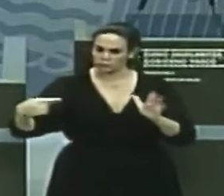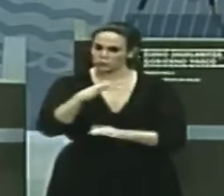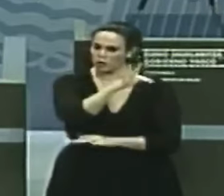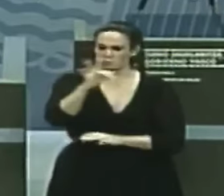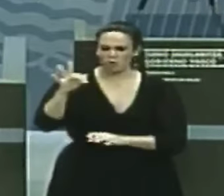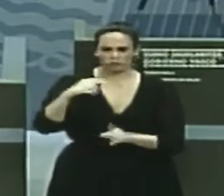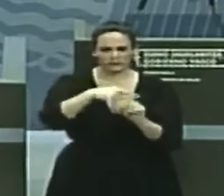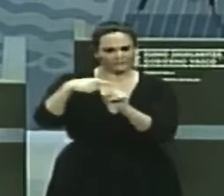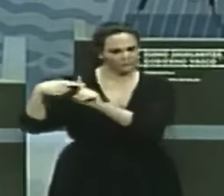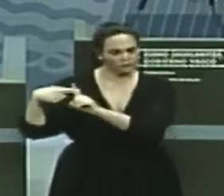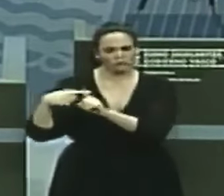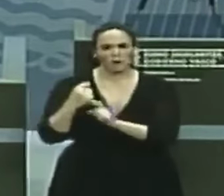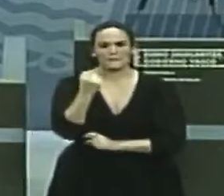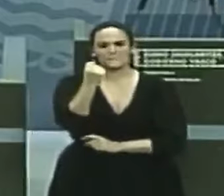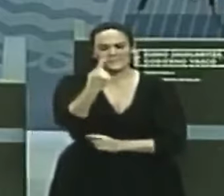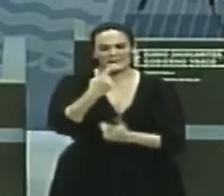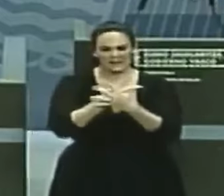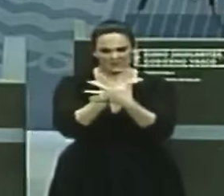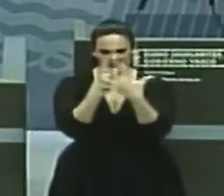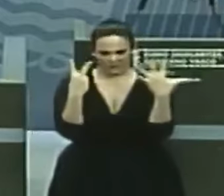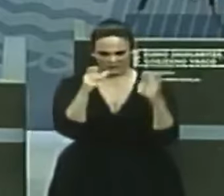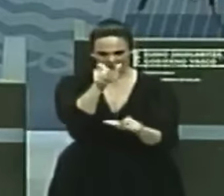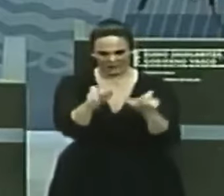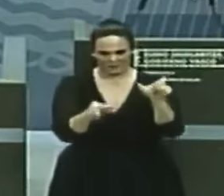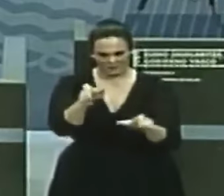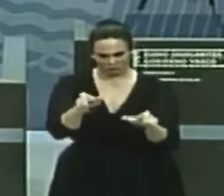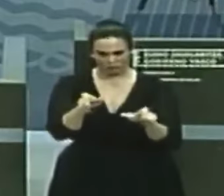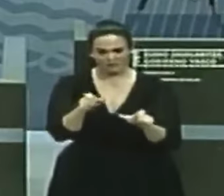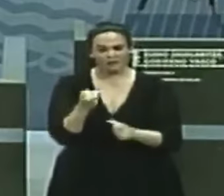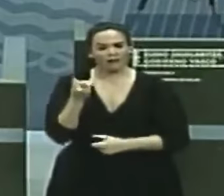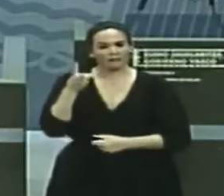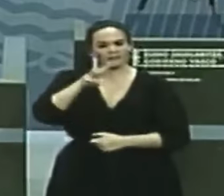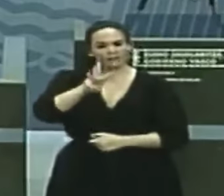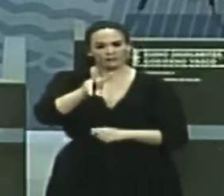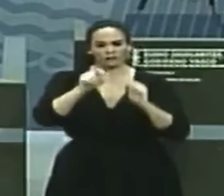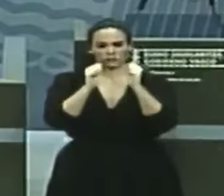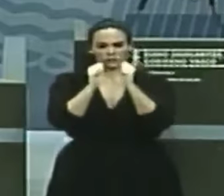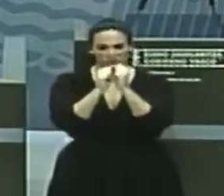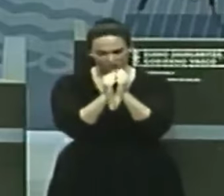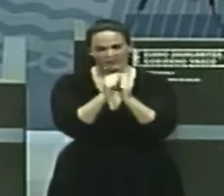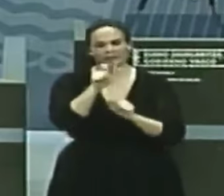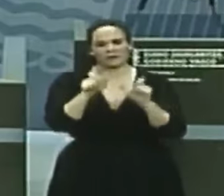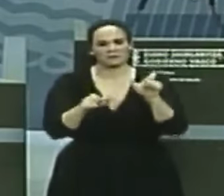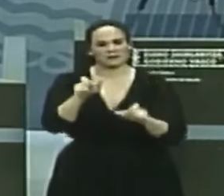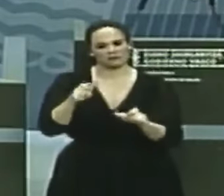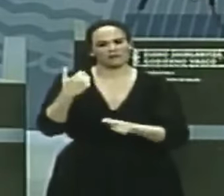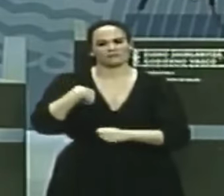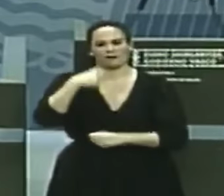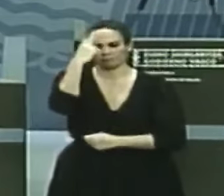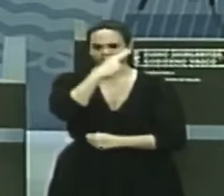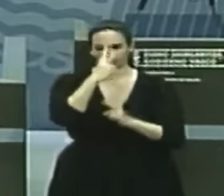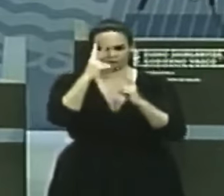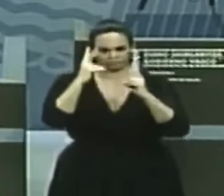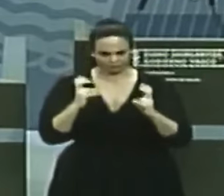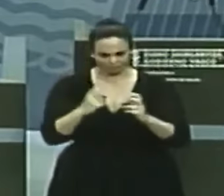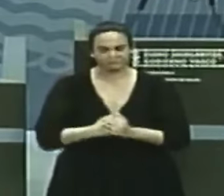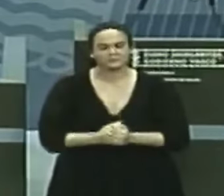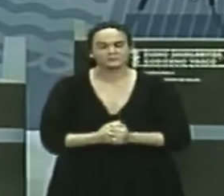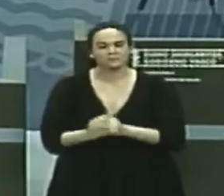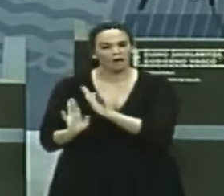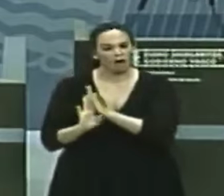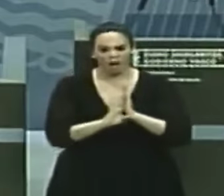es de mil 17 y 320 de ellos ingresados además